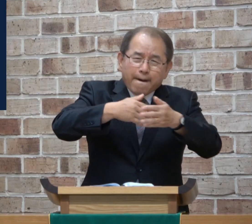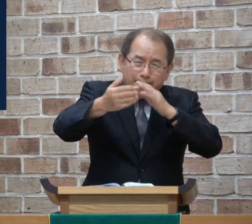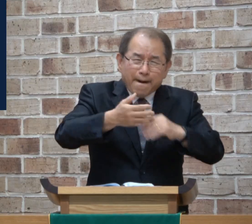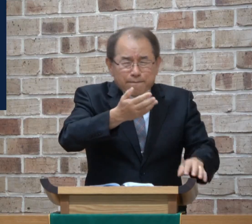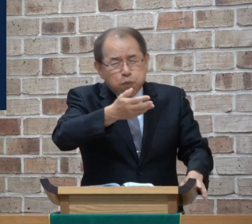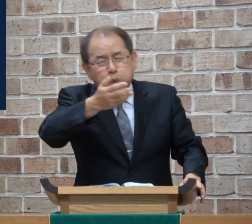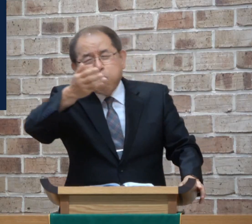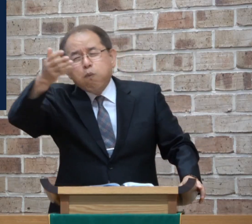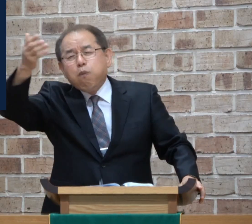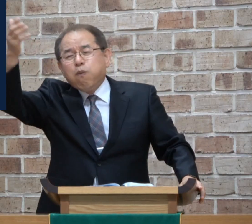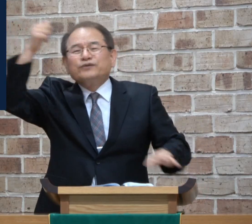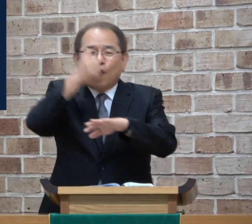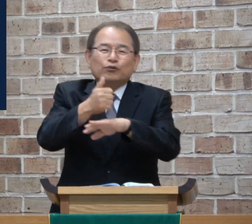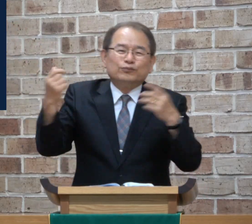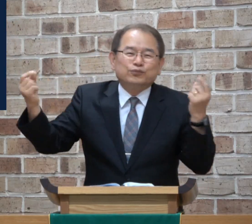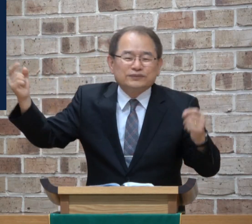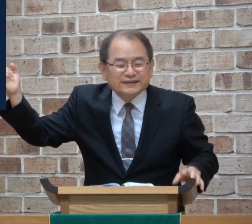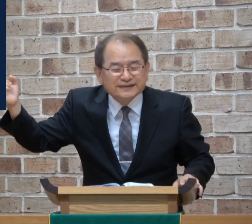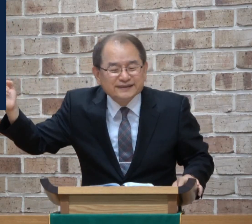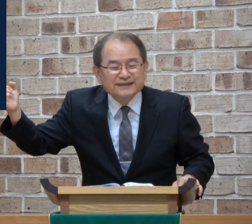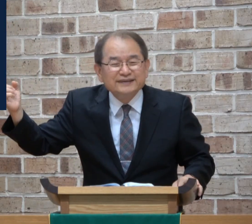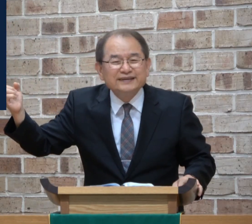것을 참으며 이 자리에 올라오게 된 것입니다.